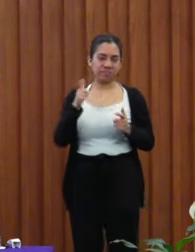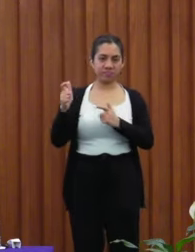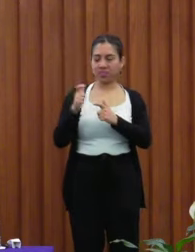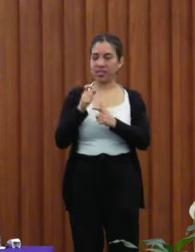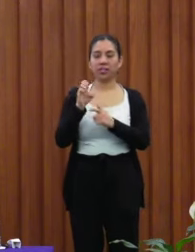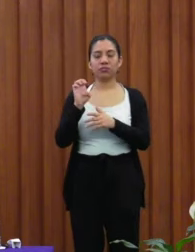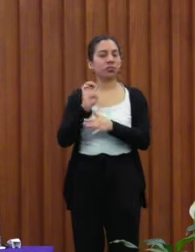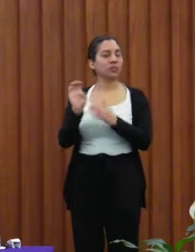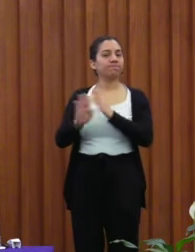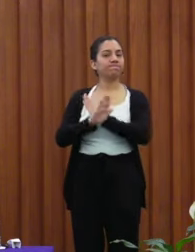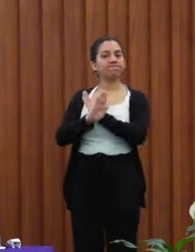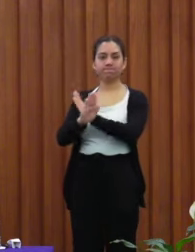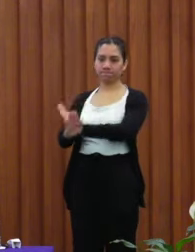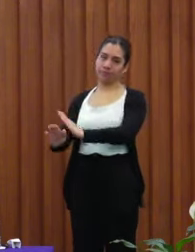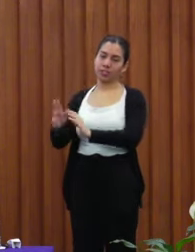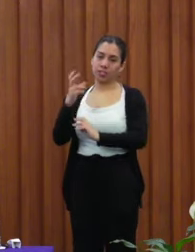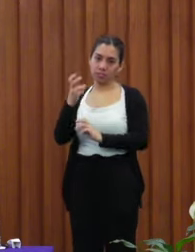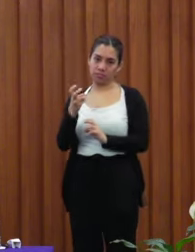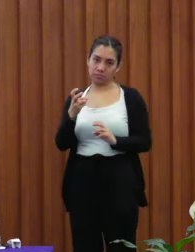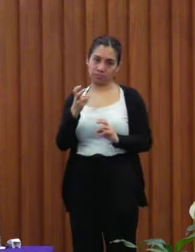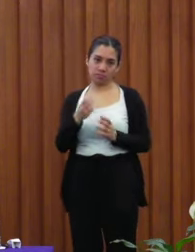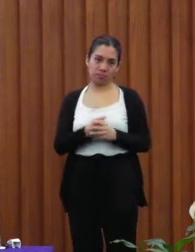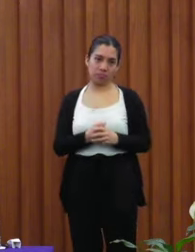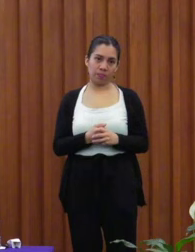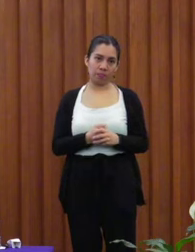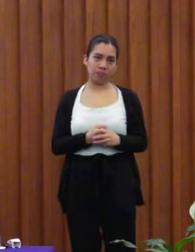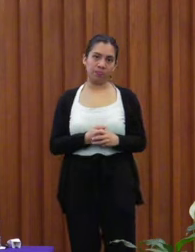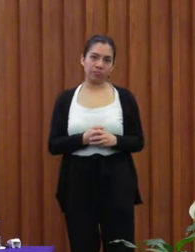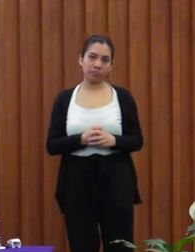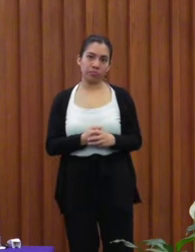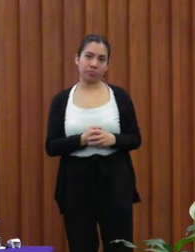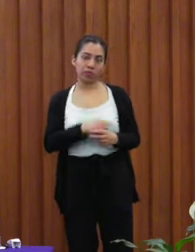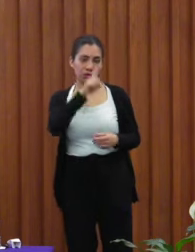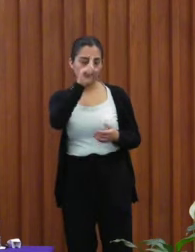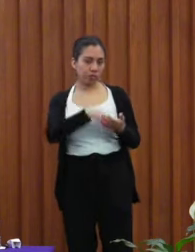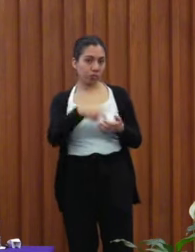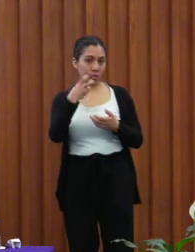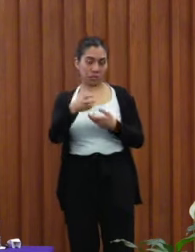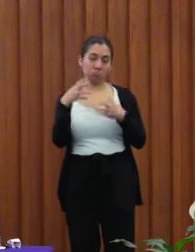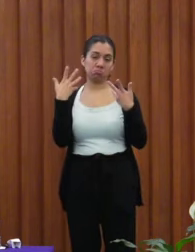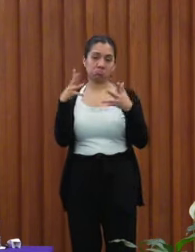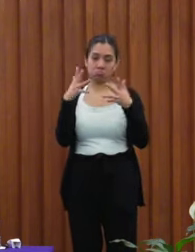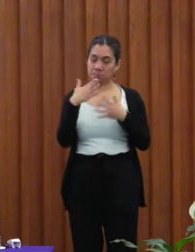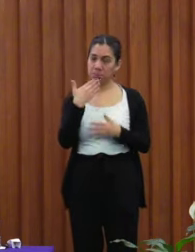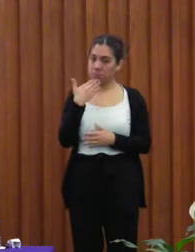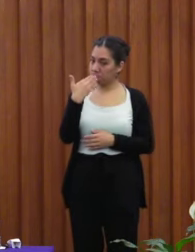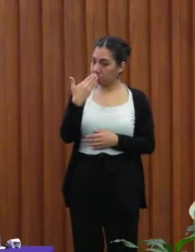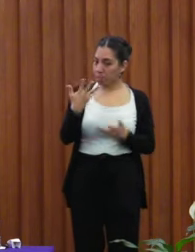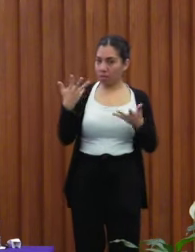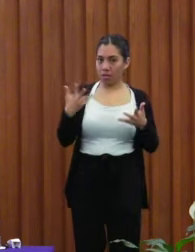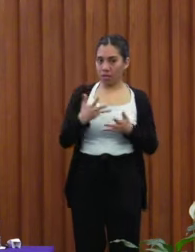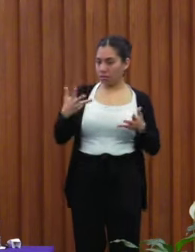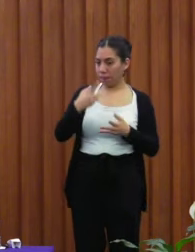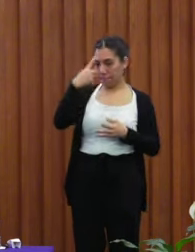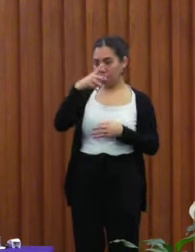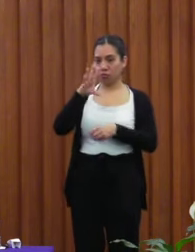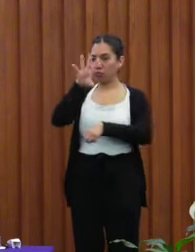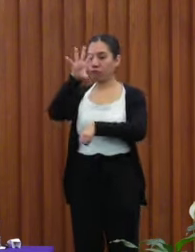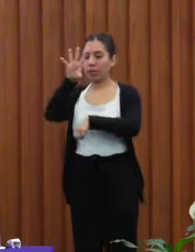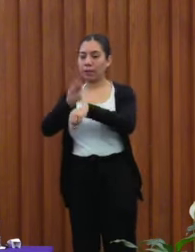un llamado a esto, un aplauso a los esfuerzos y una no dejar esta